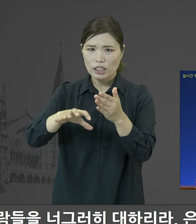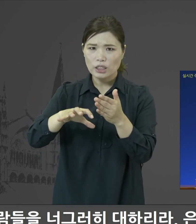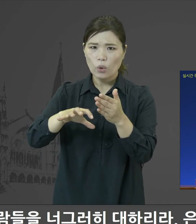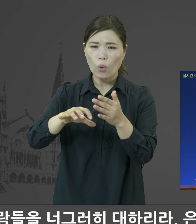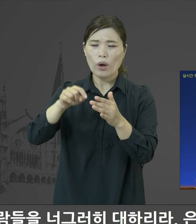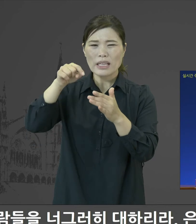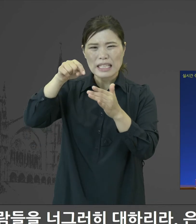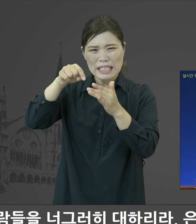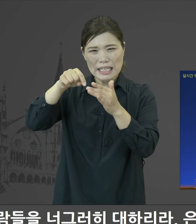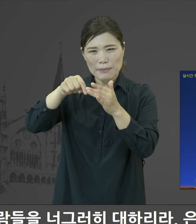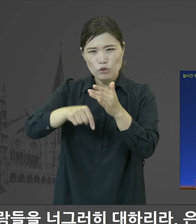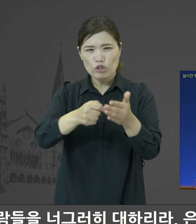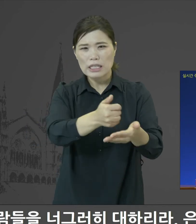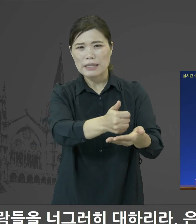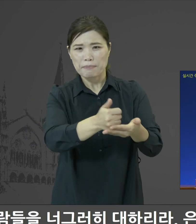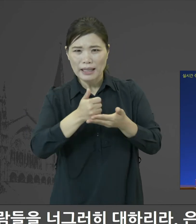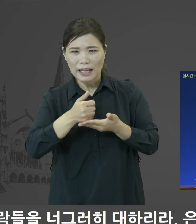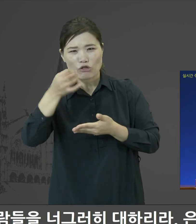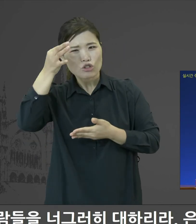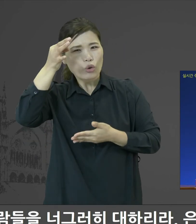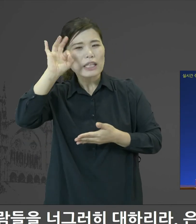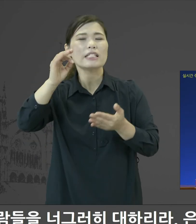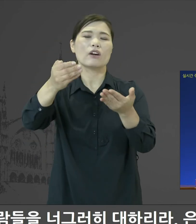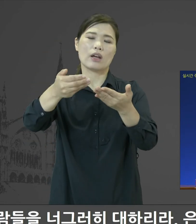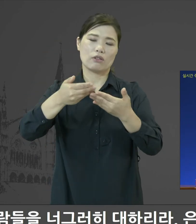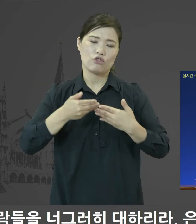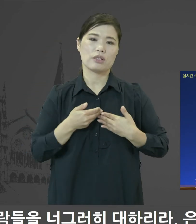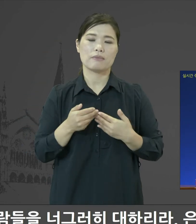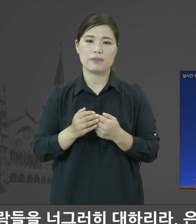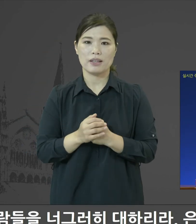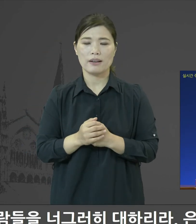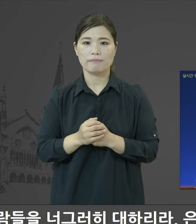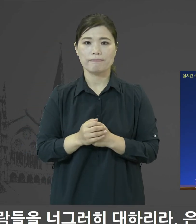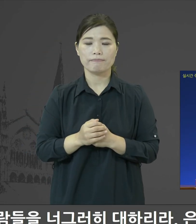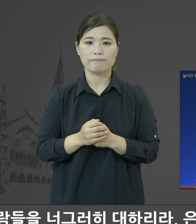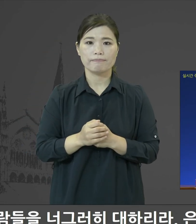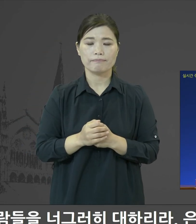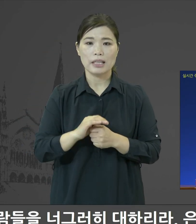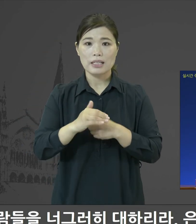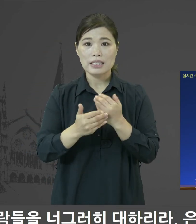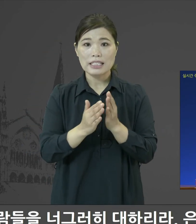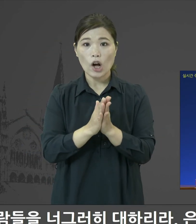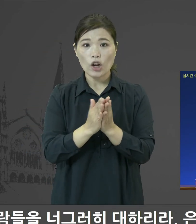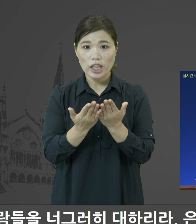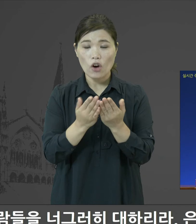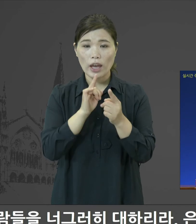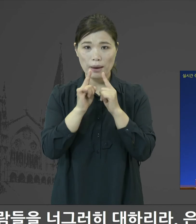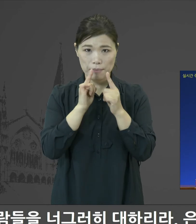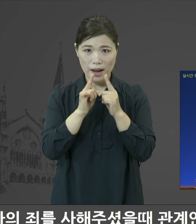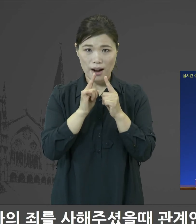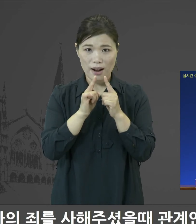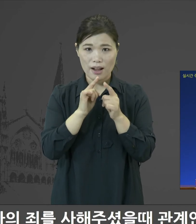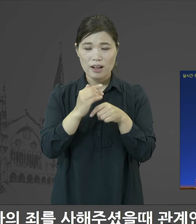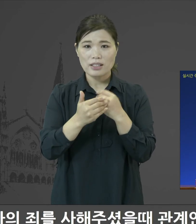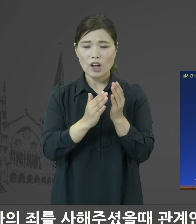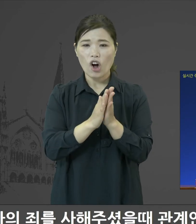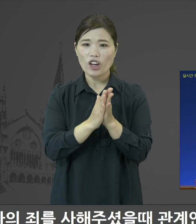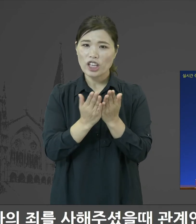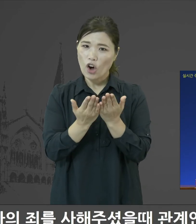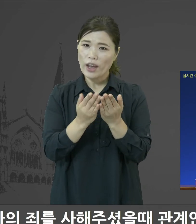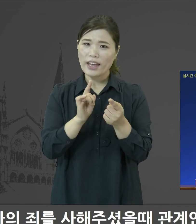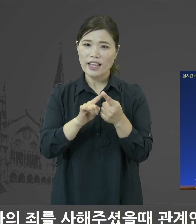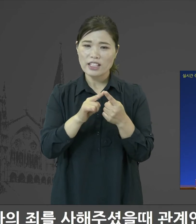깊숙이 받아 주셨기 때문입니다. 성경의 용어도 그렇고, 그 성경의 용어를